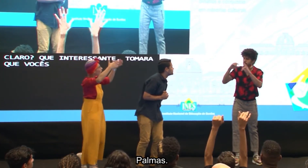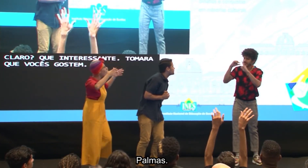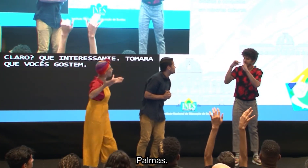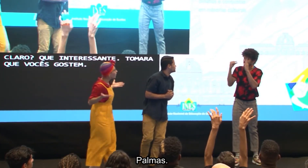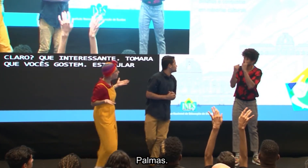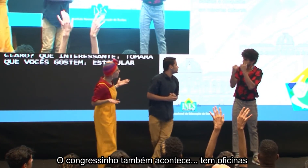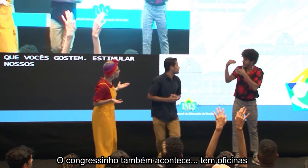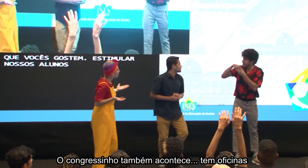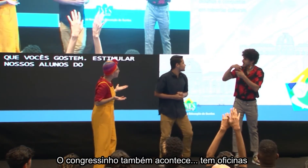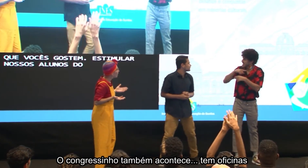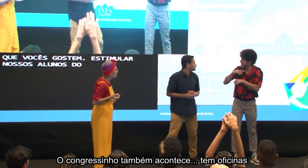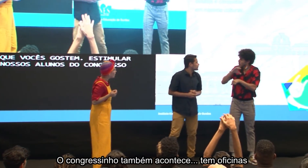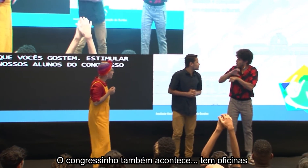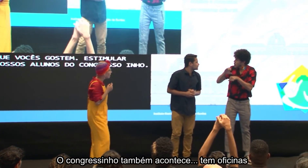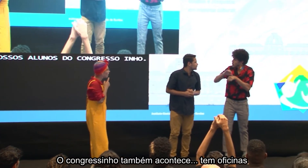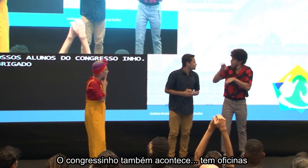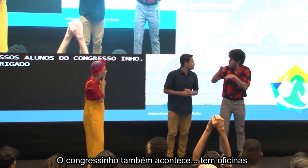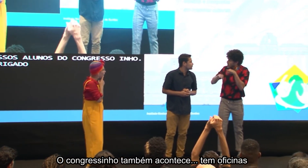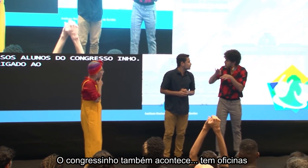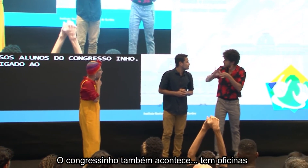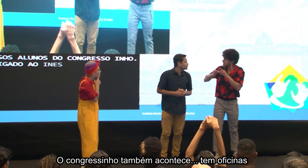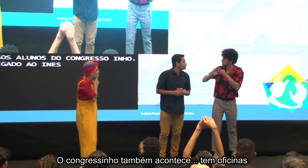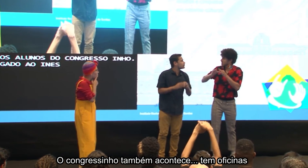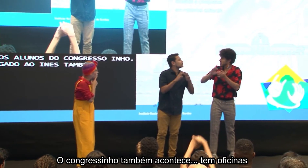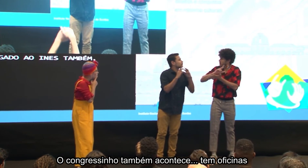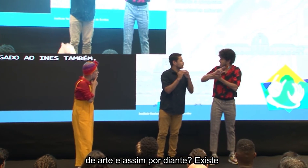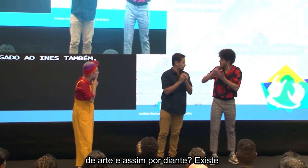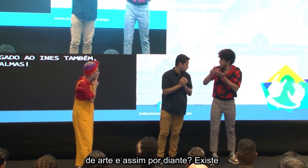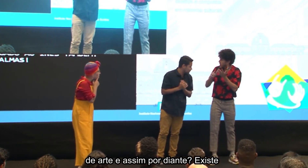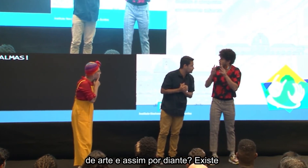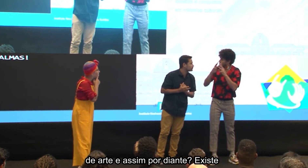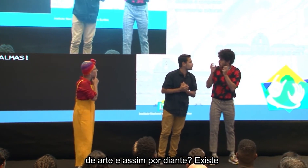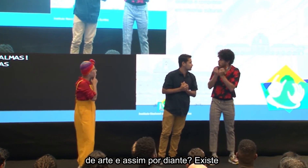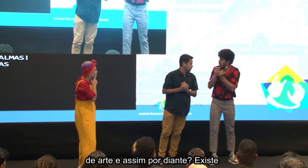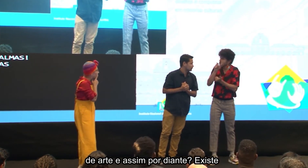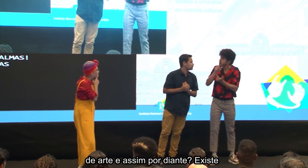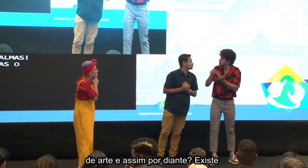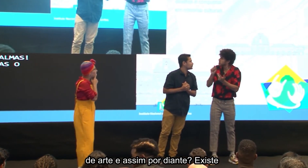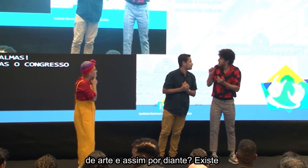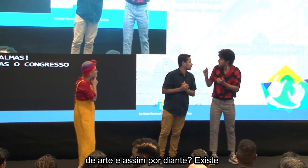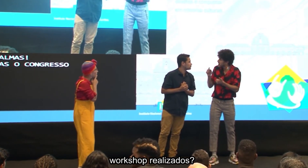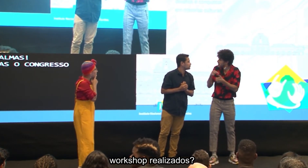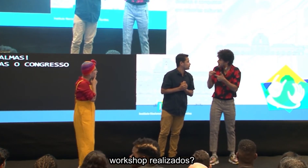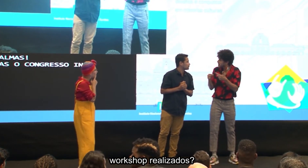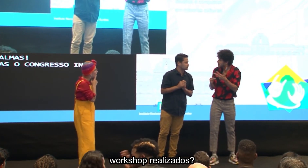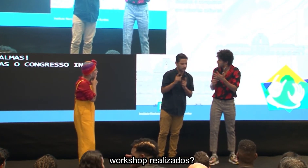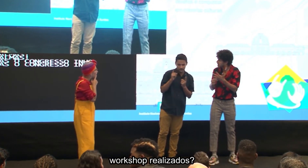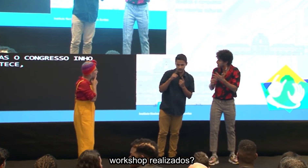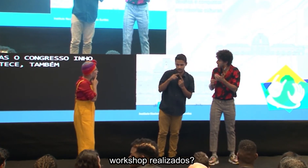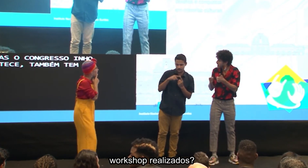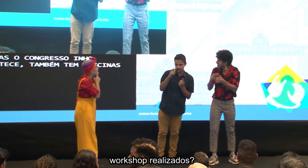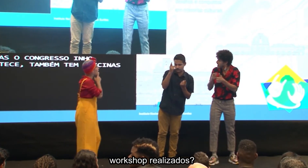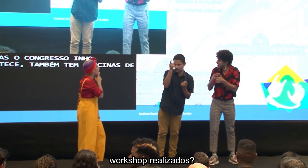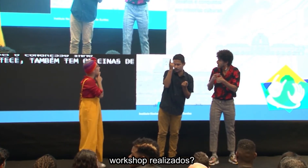Palmas! Mas o congressinho acontece, também tem oficinas de arte e assim por diante? Existem workshops que são realizados?